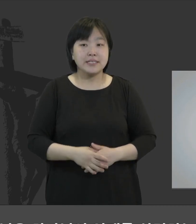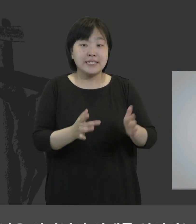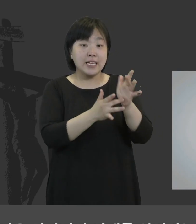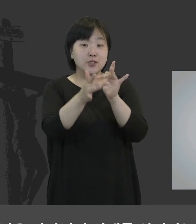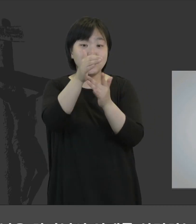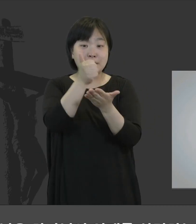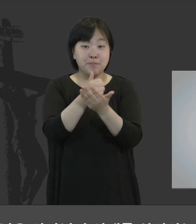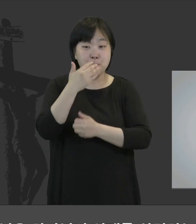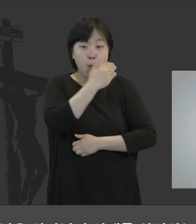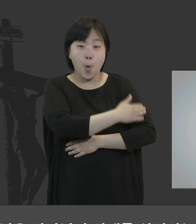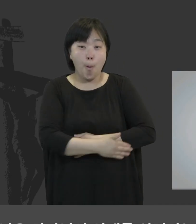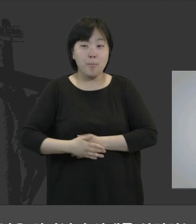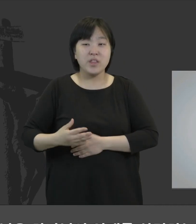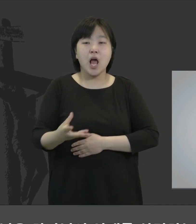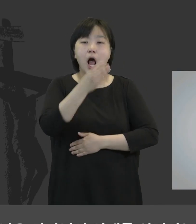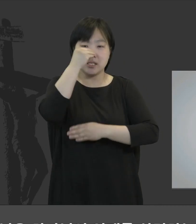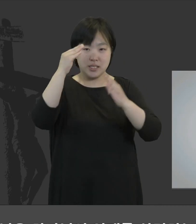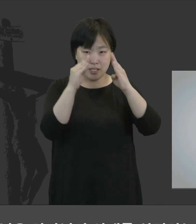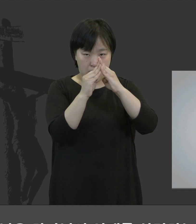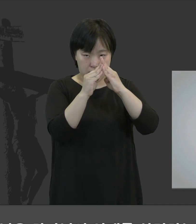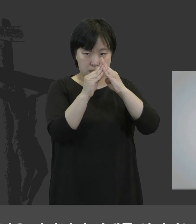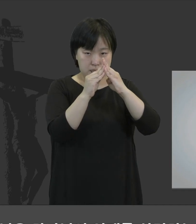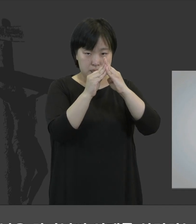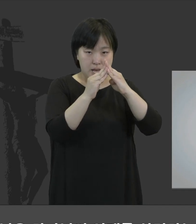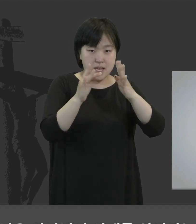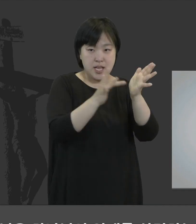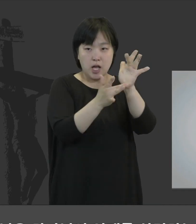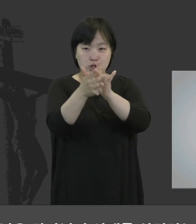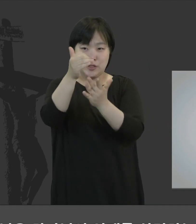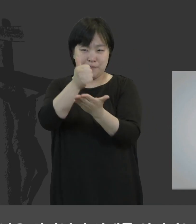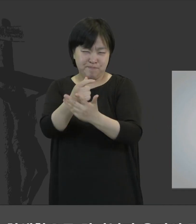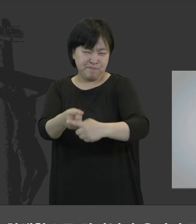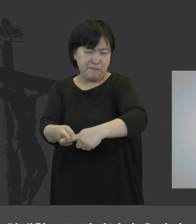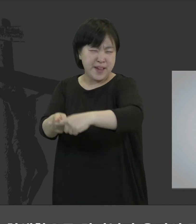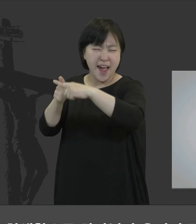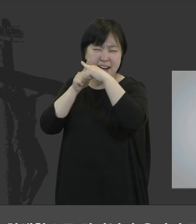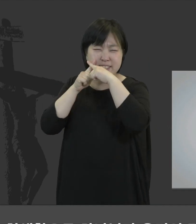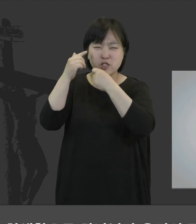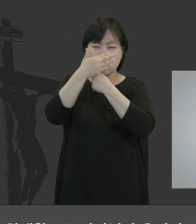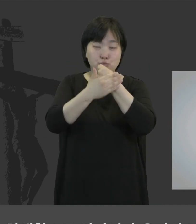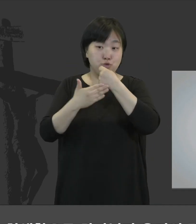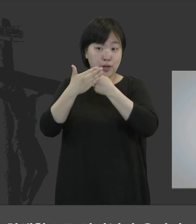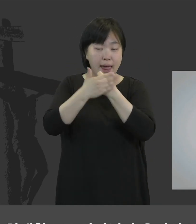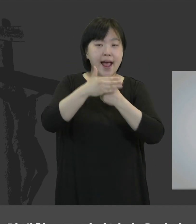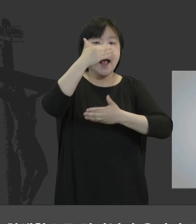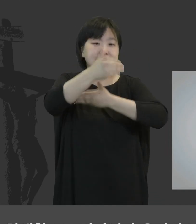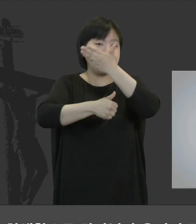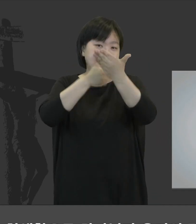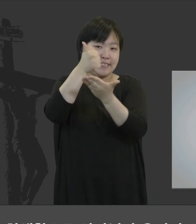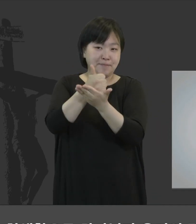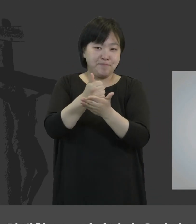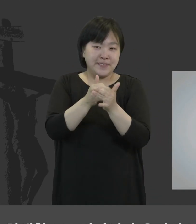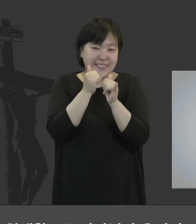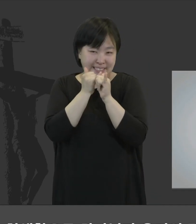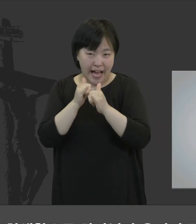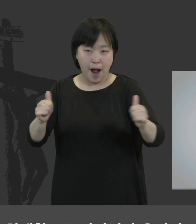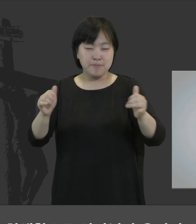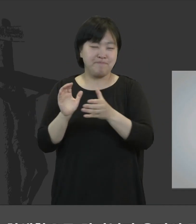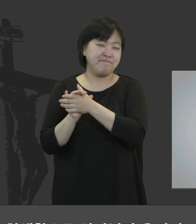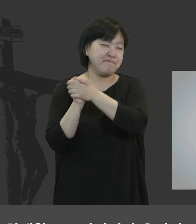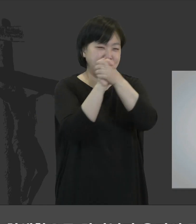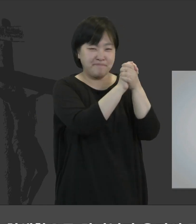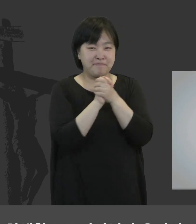예수님은 하나님의 임재를 상징하는 성전인 몸을 입고 오셔서 자신을 희생함으로 하나님과 우리의